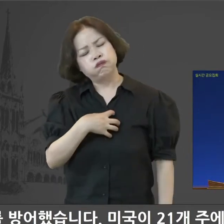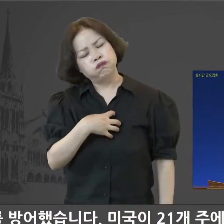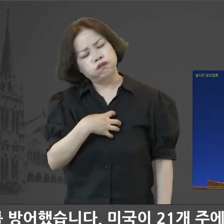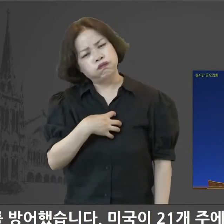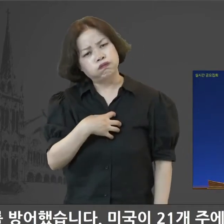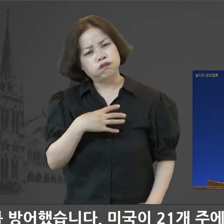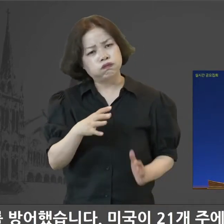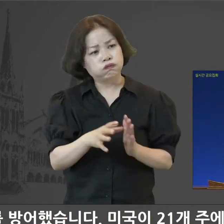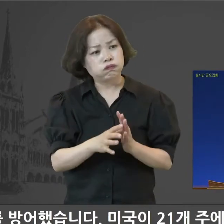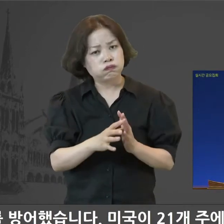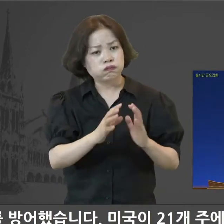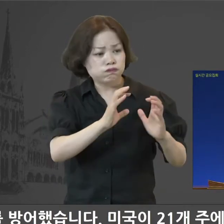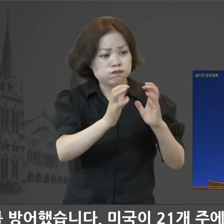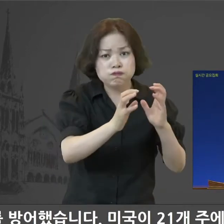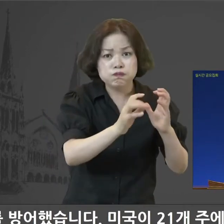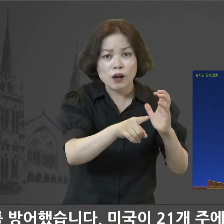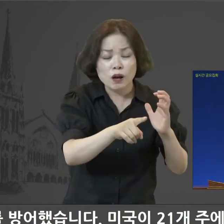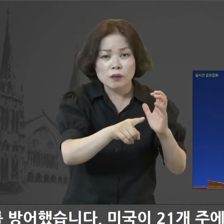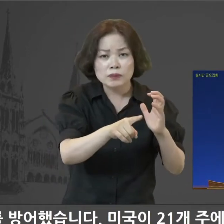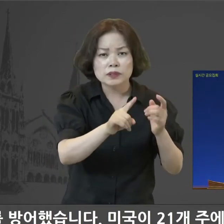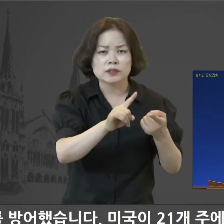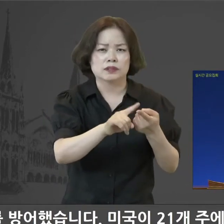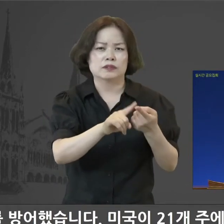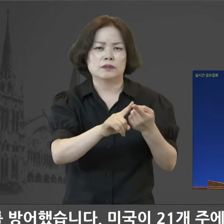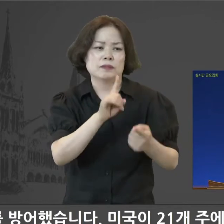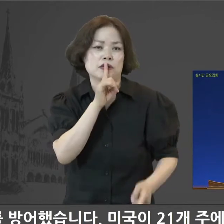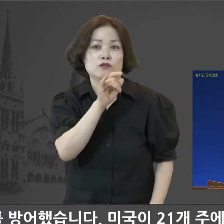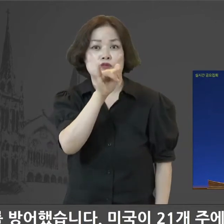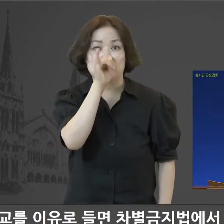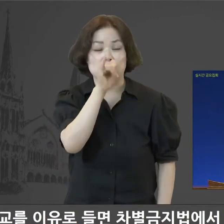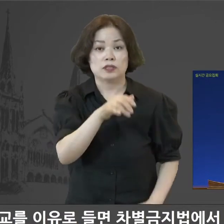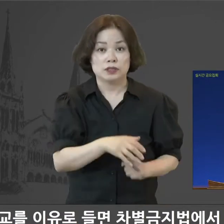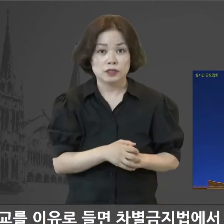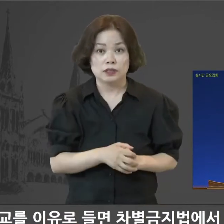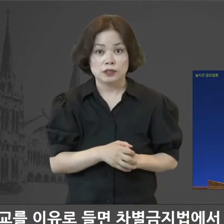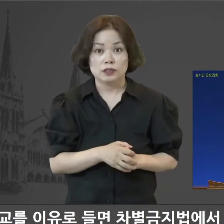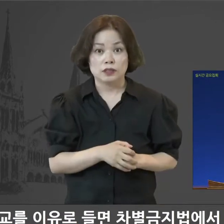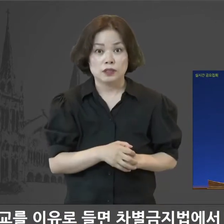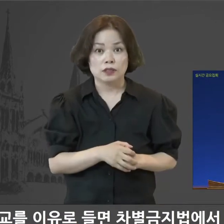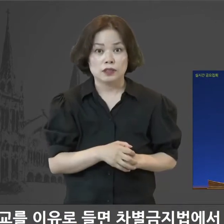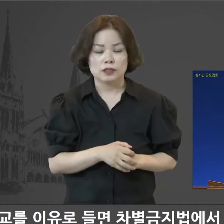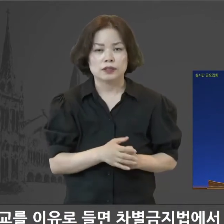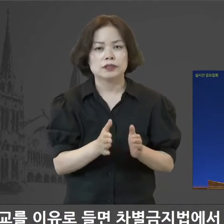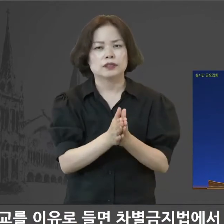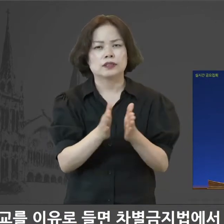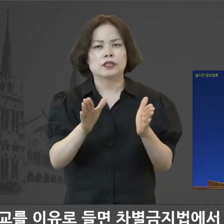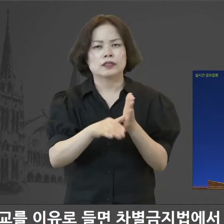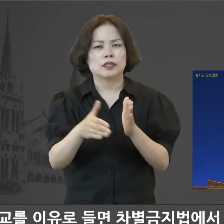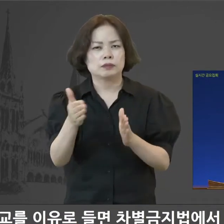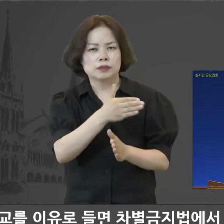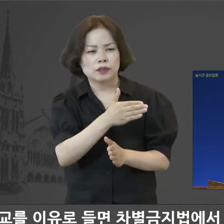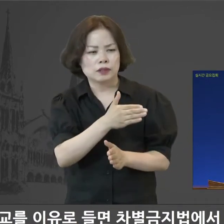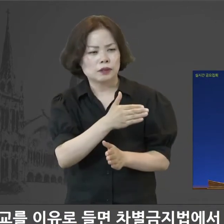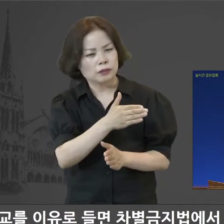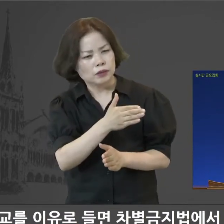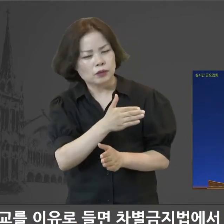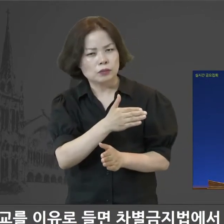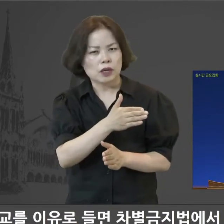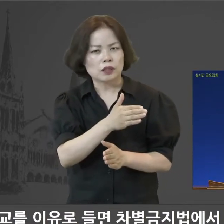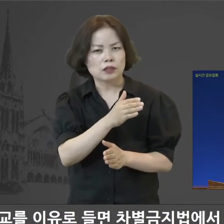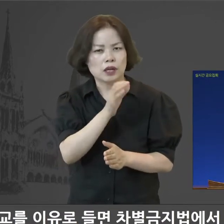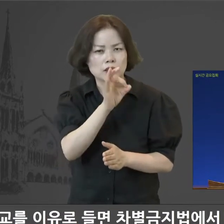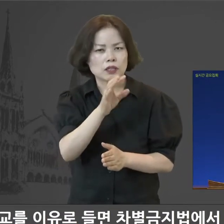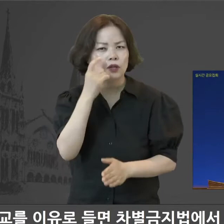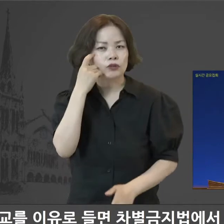때 타협안을 내놔라 그러면 그런 거를 하나 내놓을 수 있겠죠. 이러면 또 벌써 시작할 때부터 저러면 안 됩니다 이러면서 또